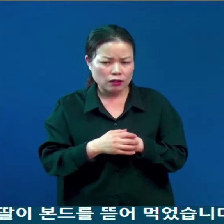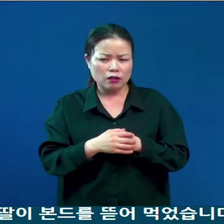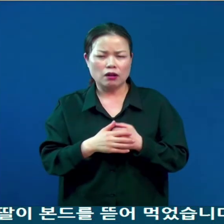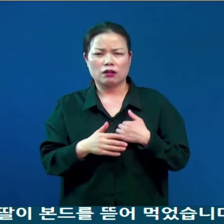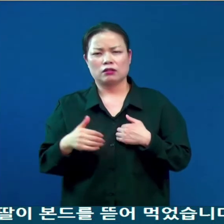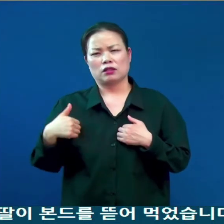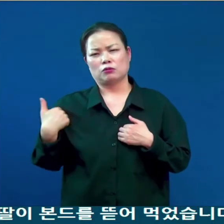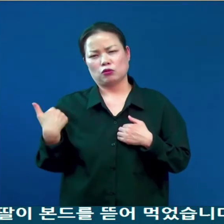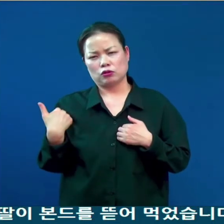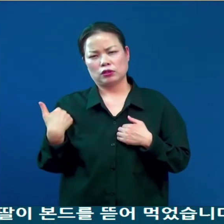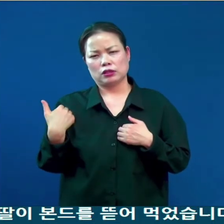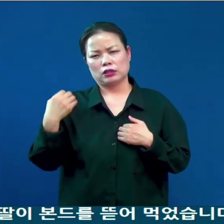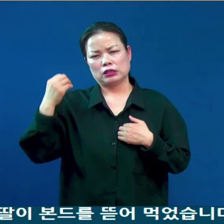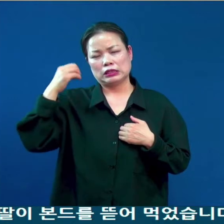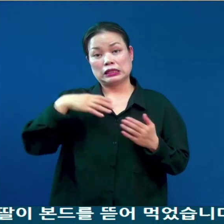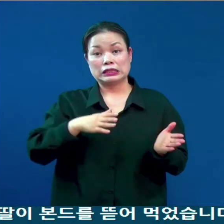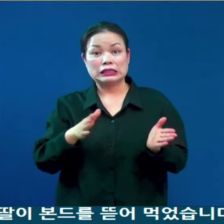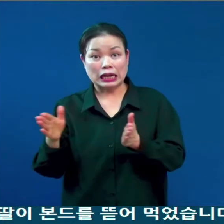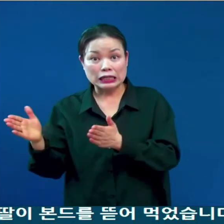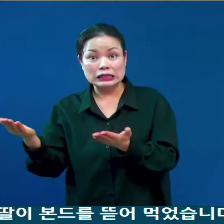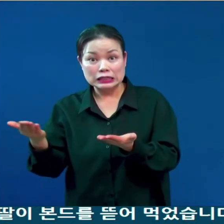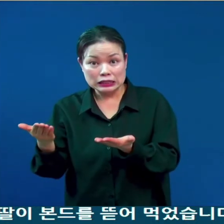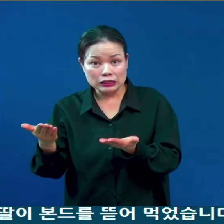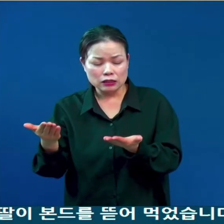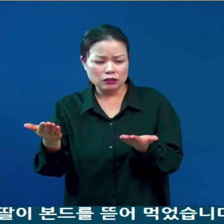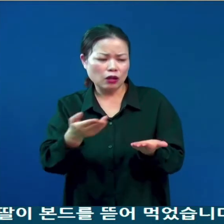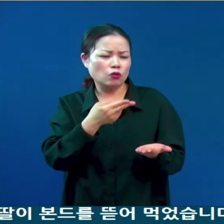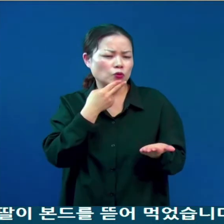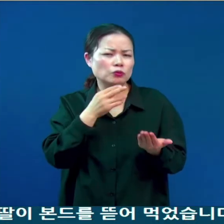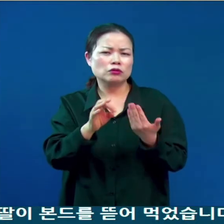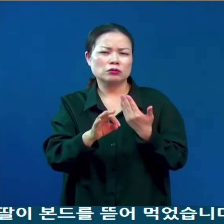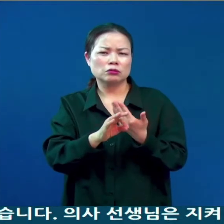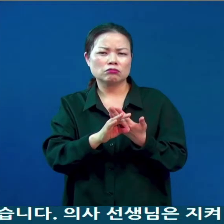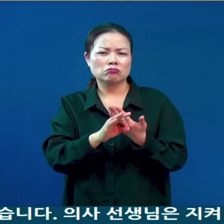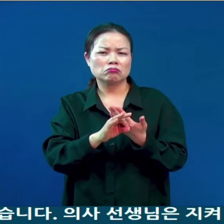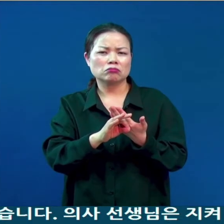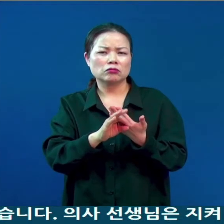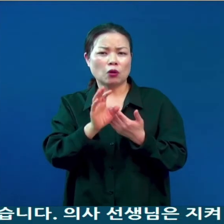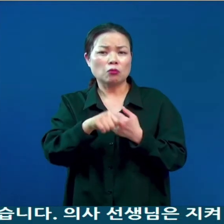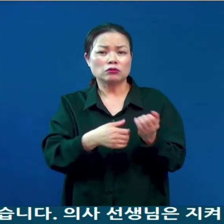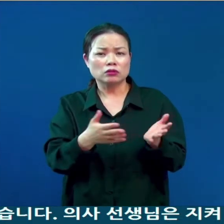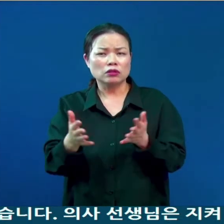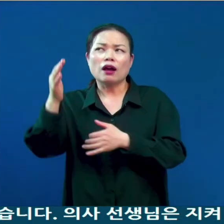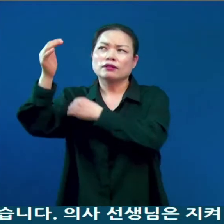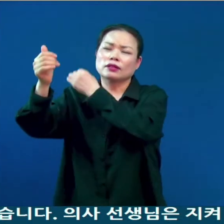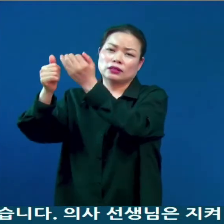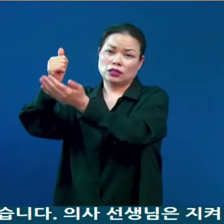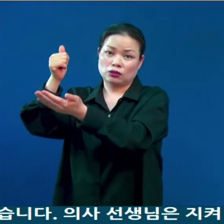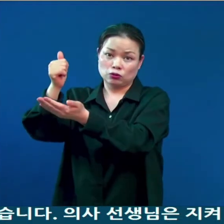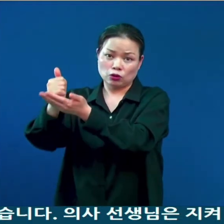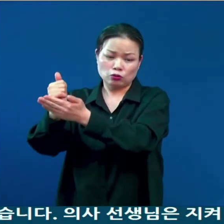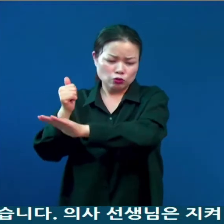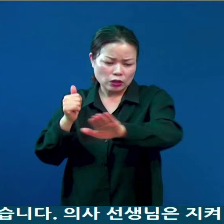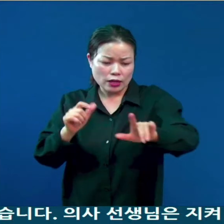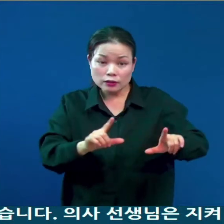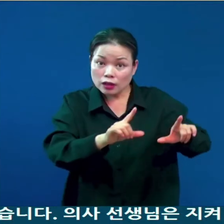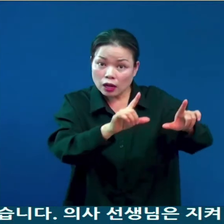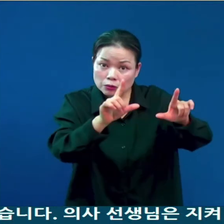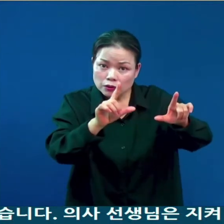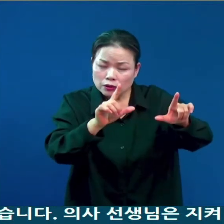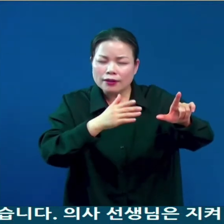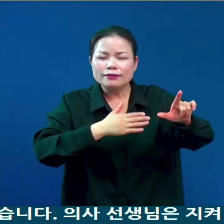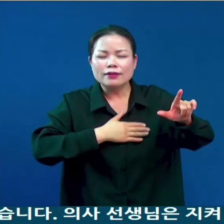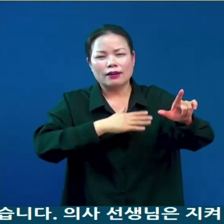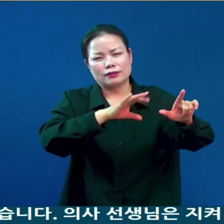알게 모르게 지나가는 일들, 그 사건이 없었으면 그냥 얼마든지 지나가는데 하나님께서는 우리의 삶을